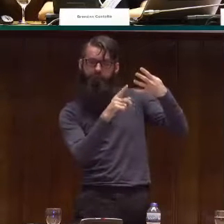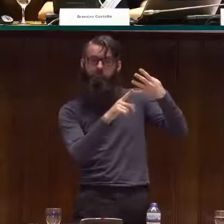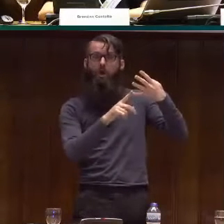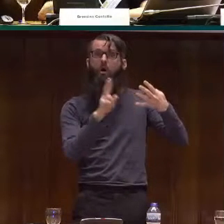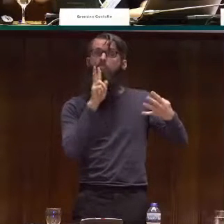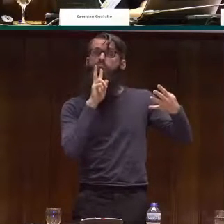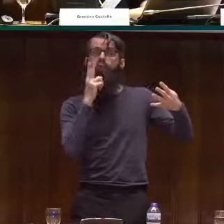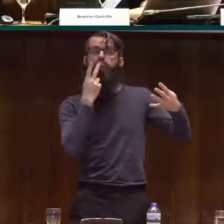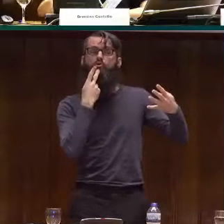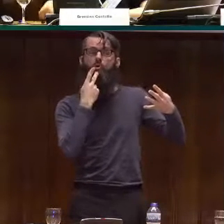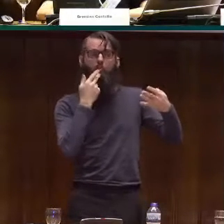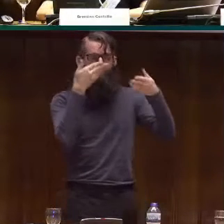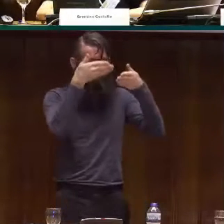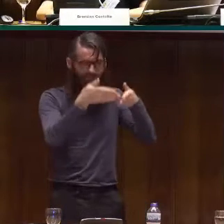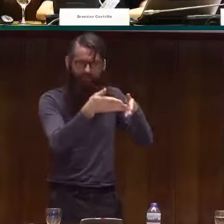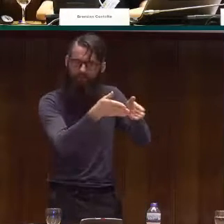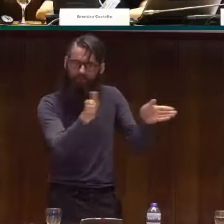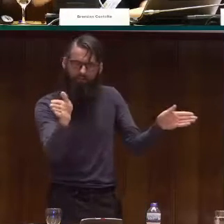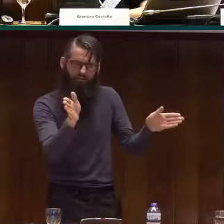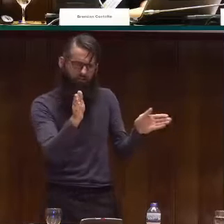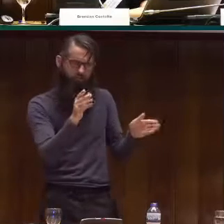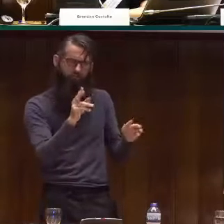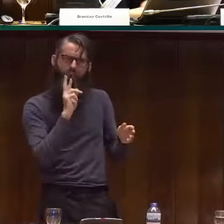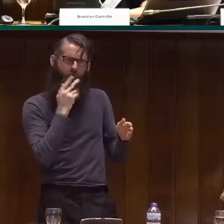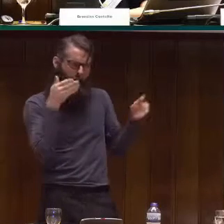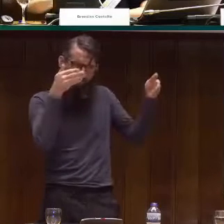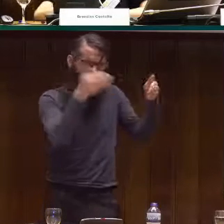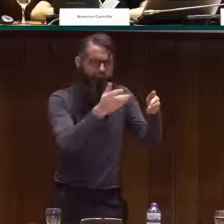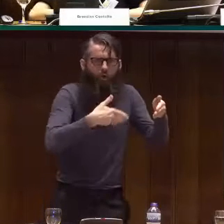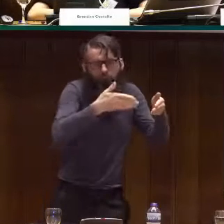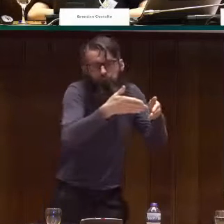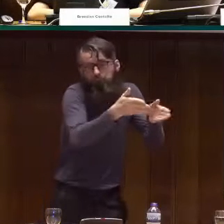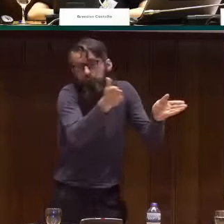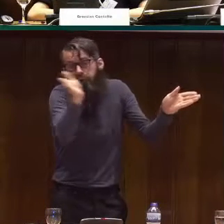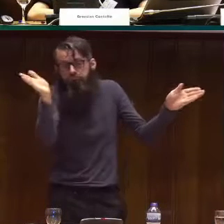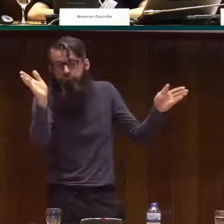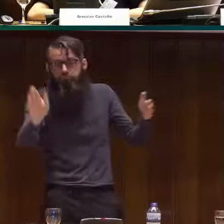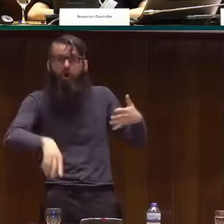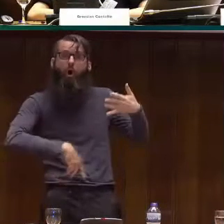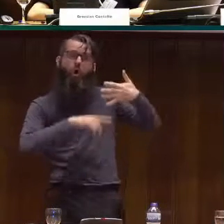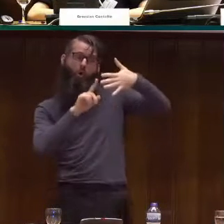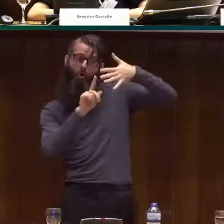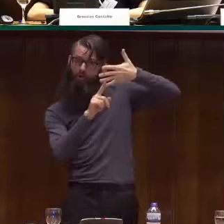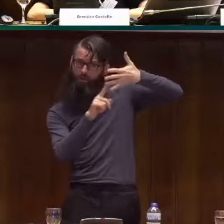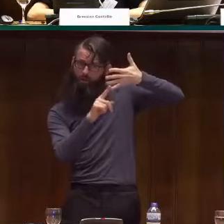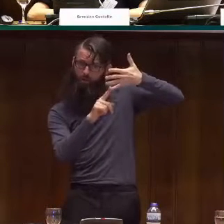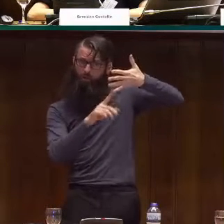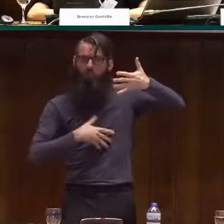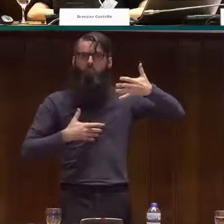Y generalmente el signo persona, con este nombre genérico, se reduplica. Persona, persona, persona.